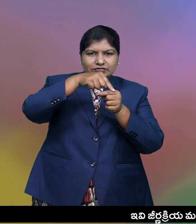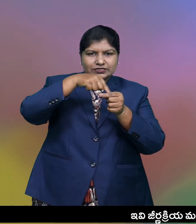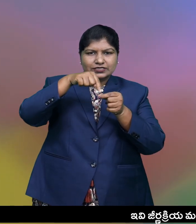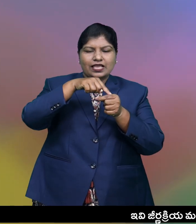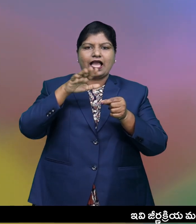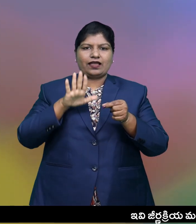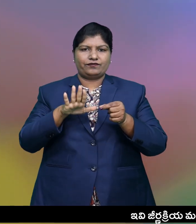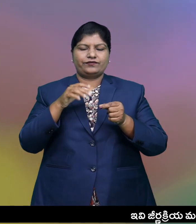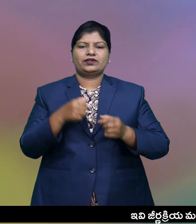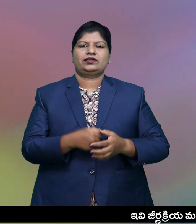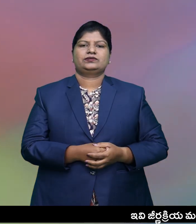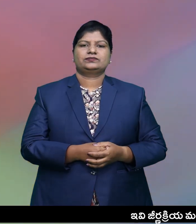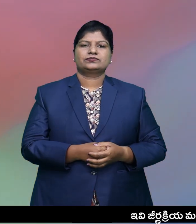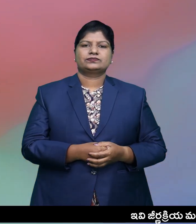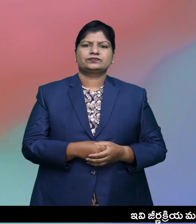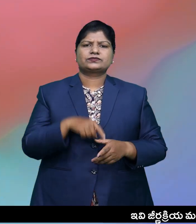మరియు రవాణా విధులను నిర్వహిస్తాయి.